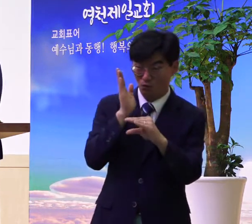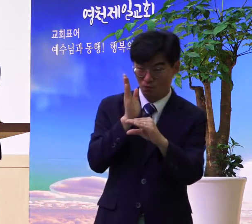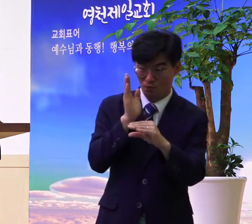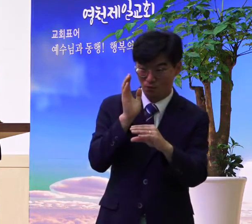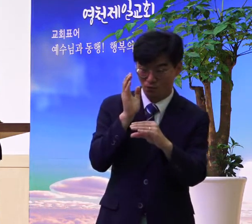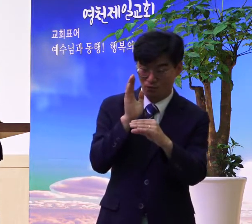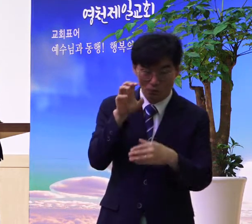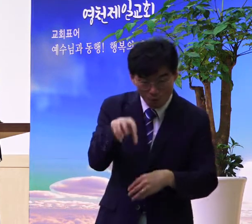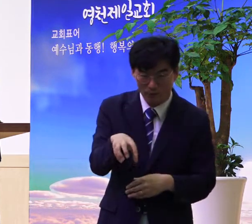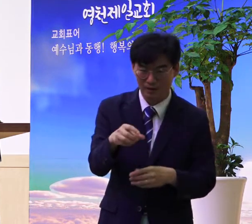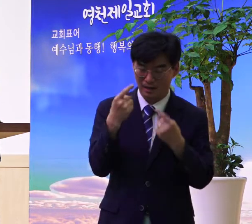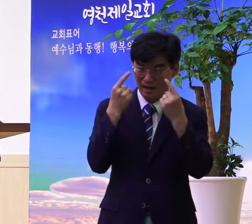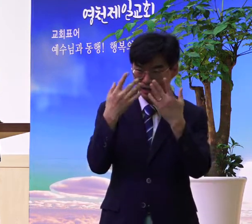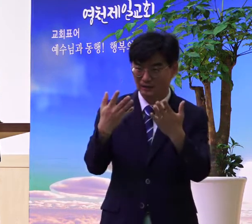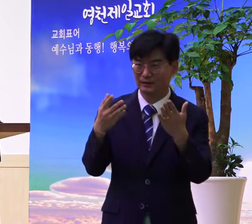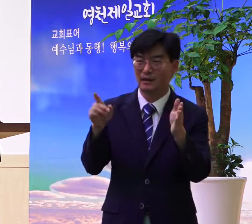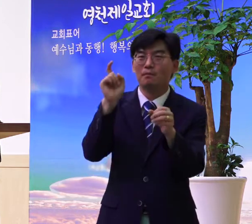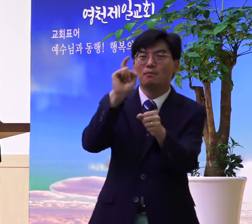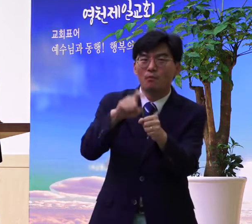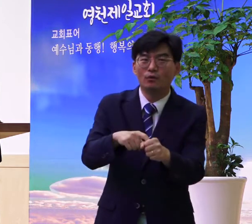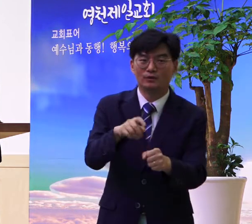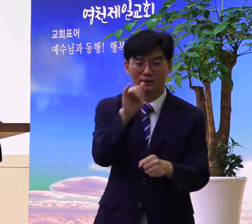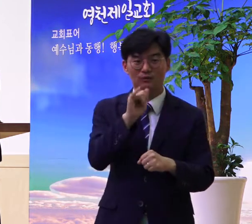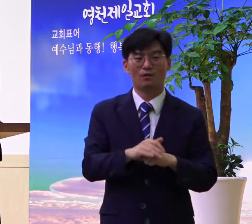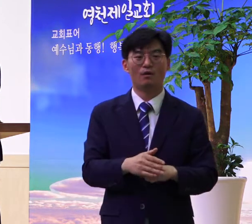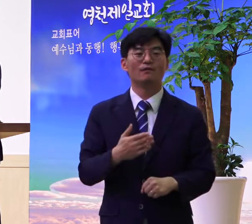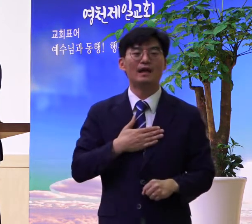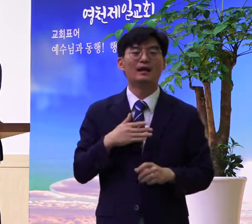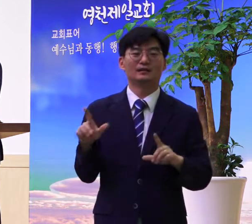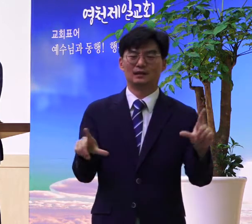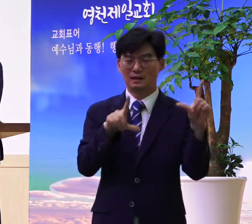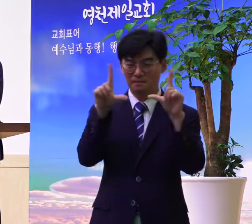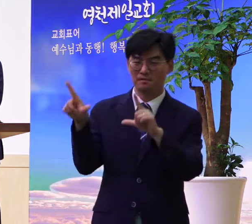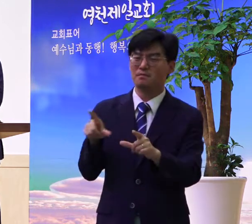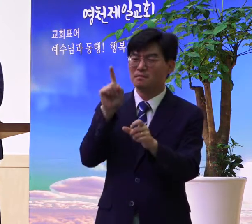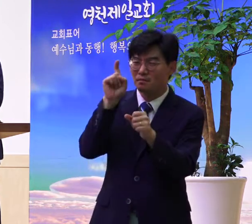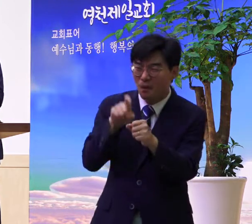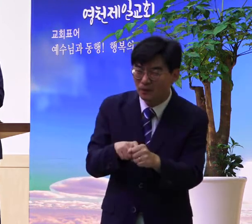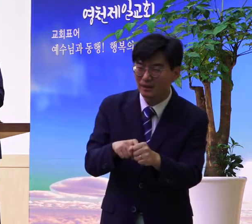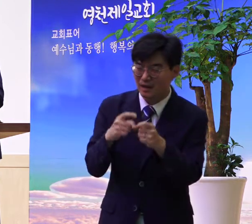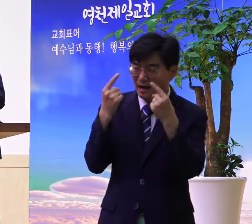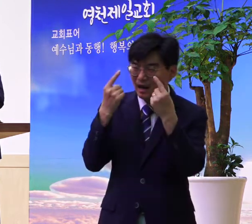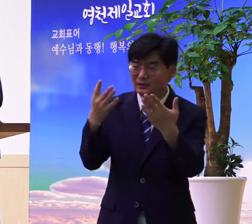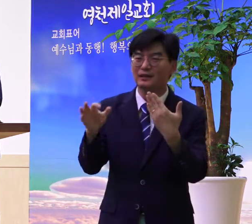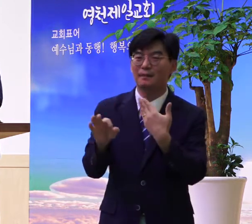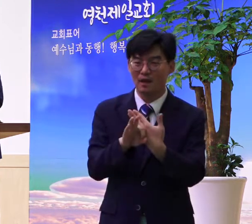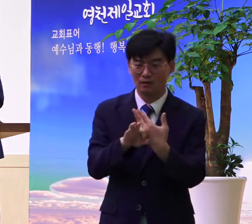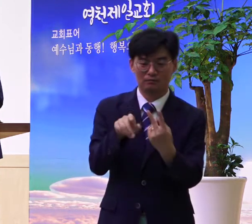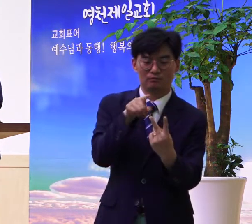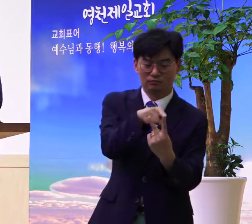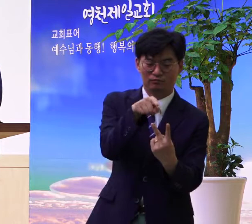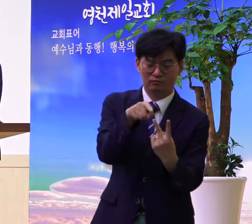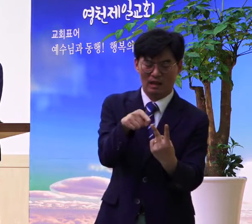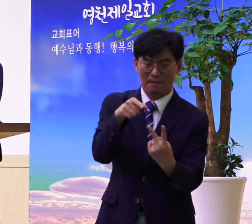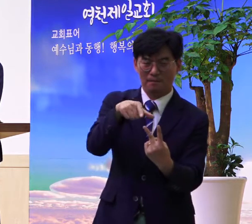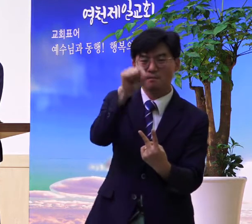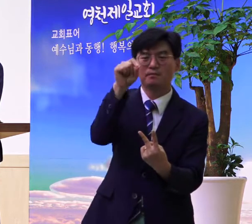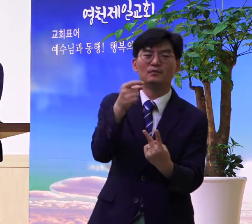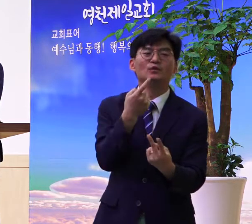왔고 어디로 가는 존재인지 우리가 그것을 아느냐 모르느냐 하는 것은 삶의 질을, 삶의 방향을 완전히 바꿔놓는